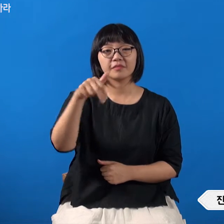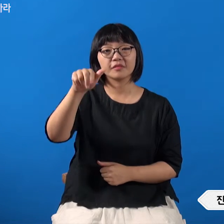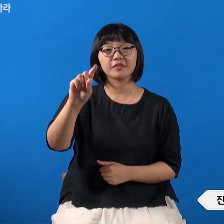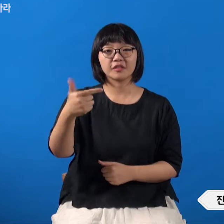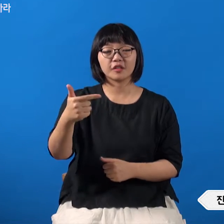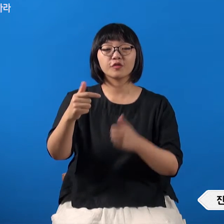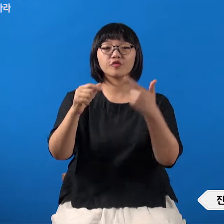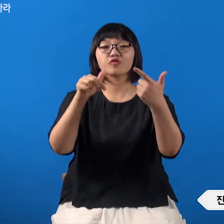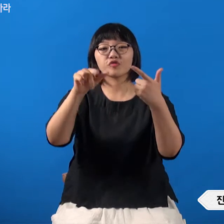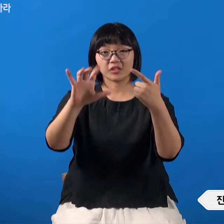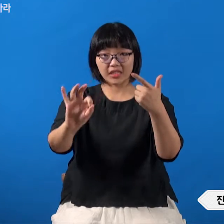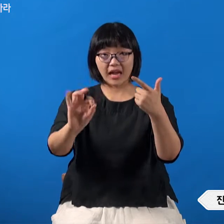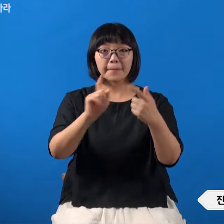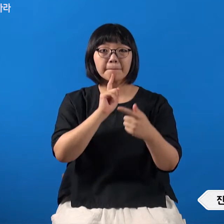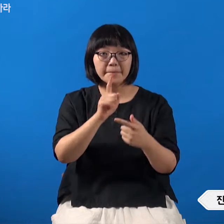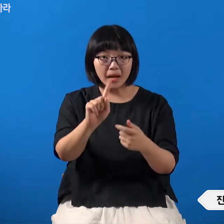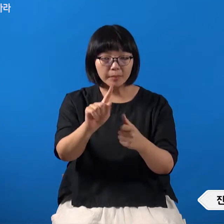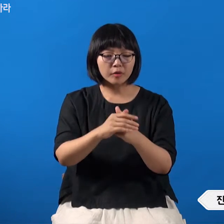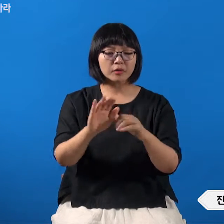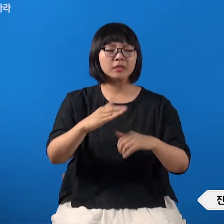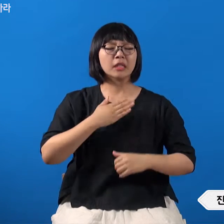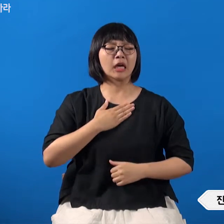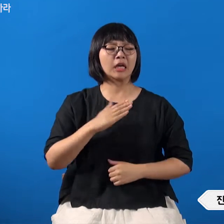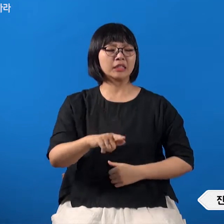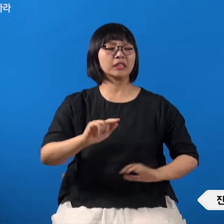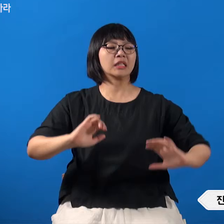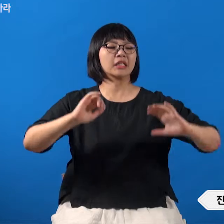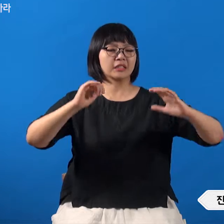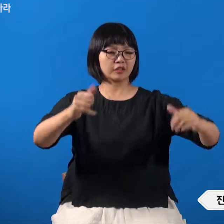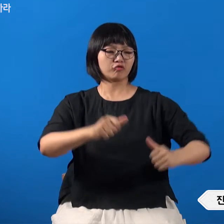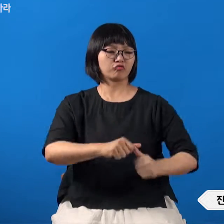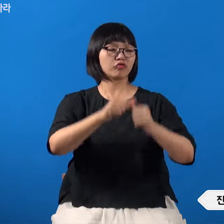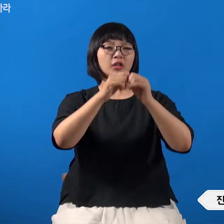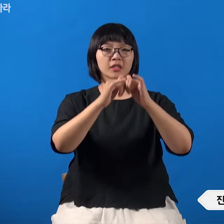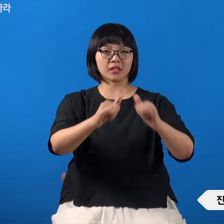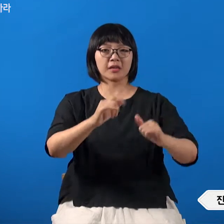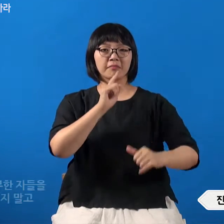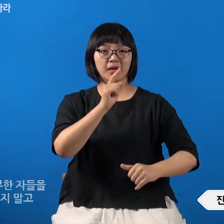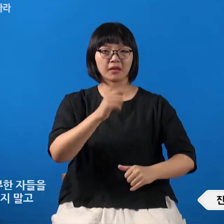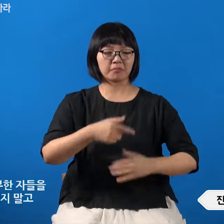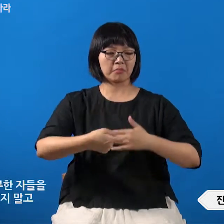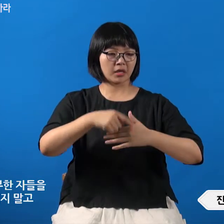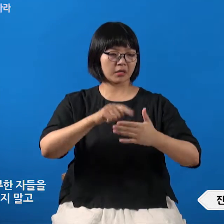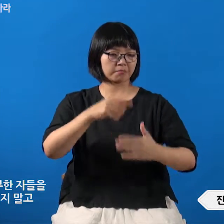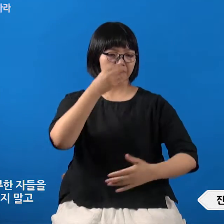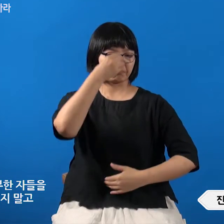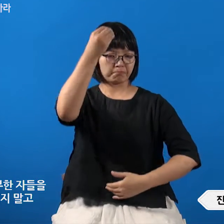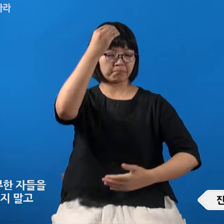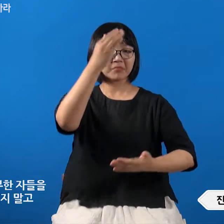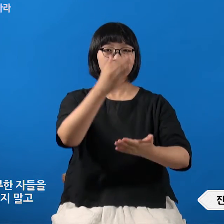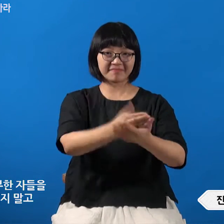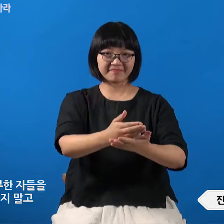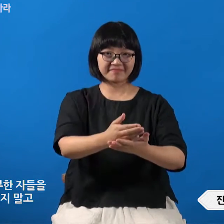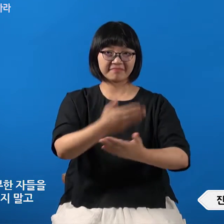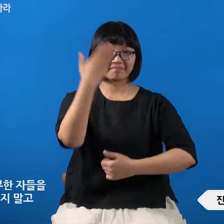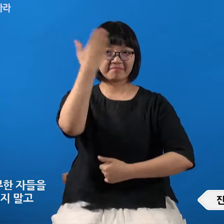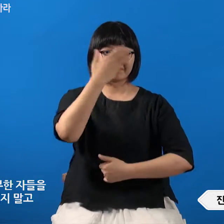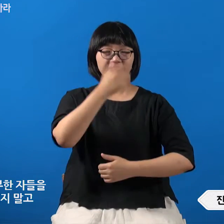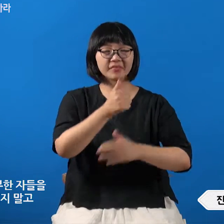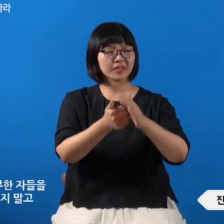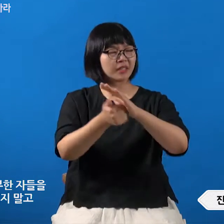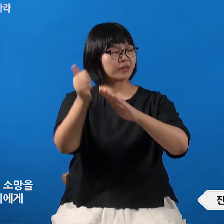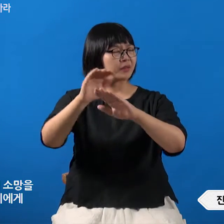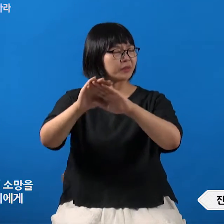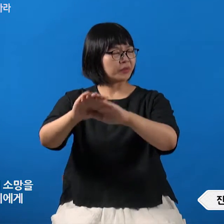말씀합니다. 내가 이 세대에서 부한 자들을 명하여 마음을 높이지 말고 정함이 없는 재물에 소망을 두지 말고 오직